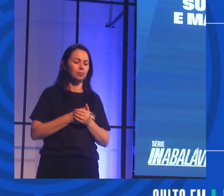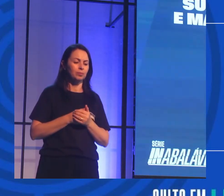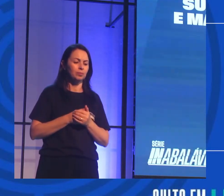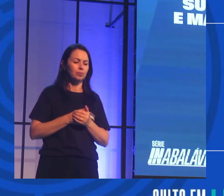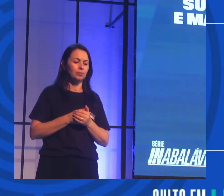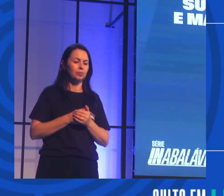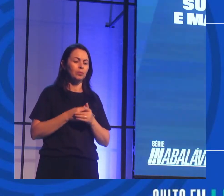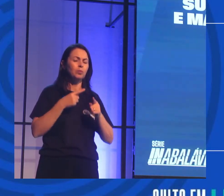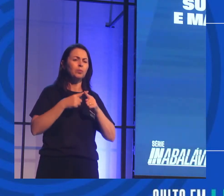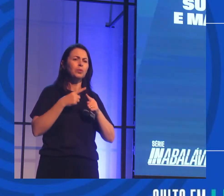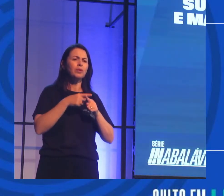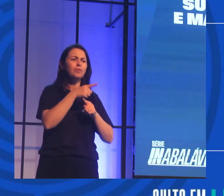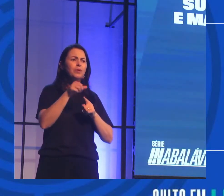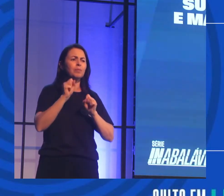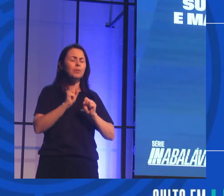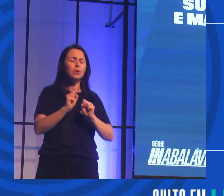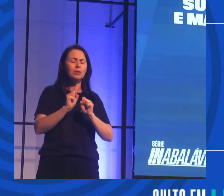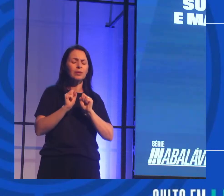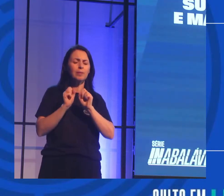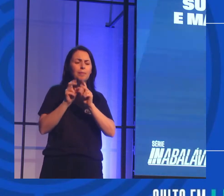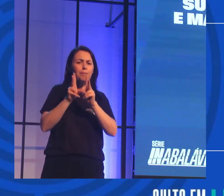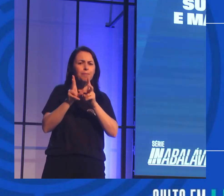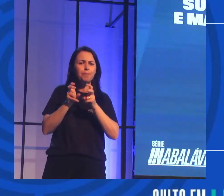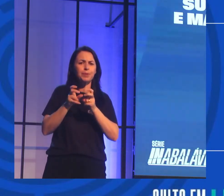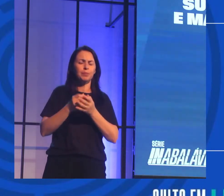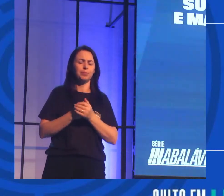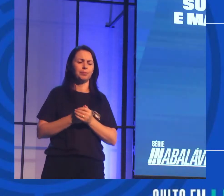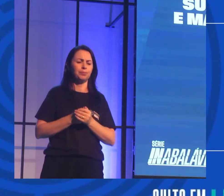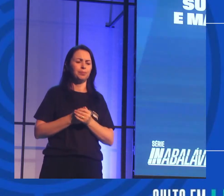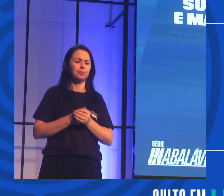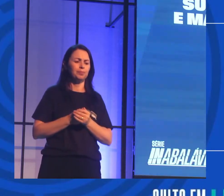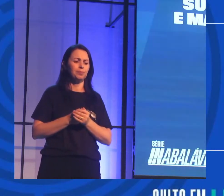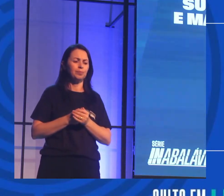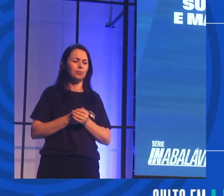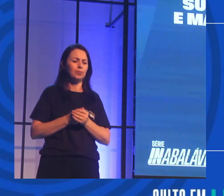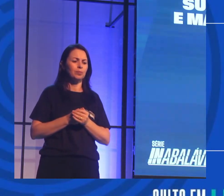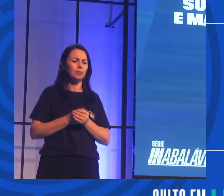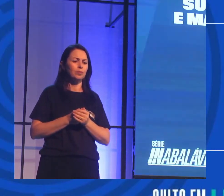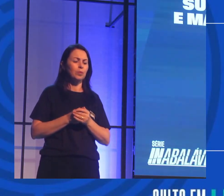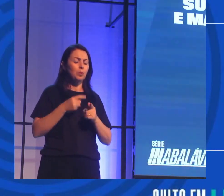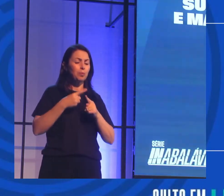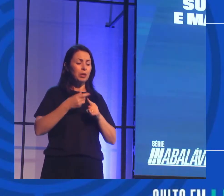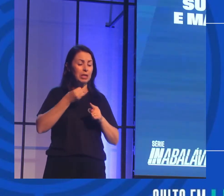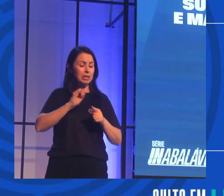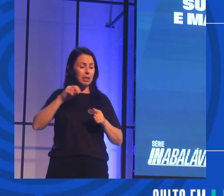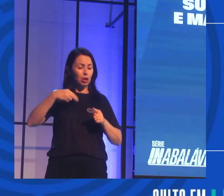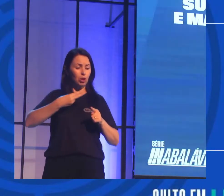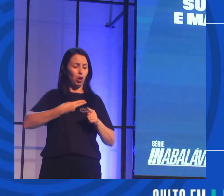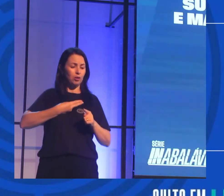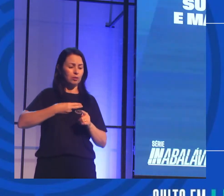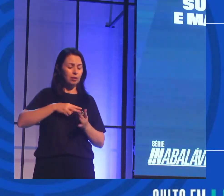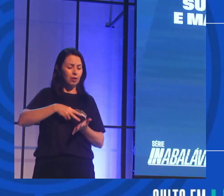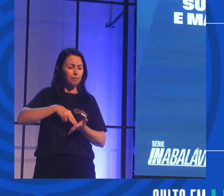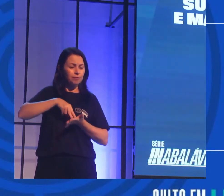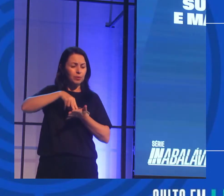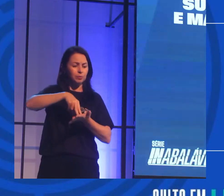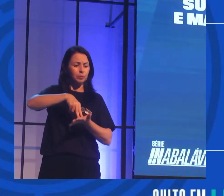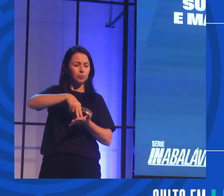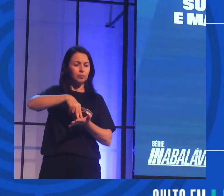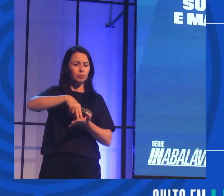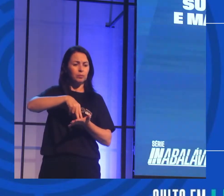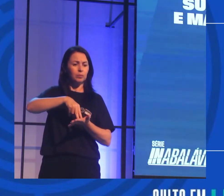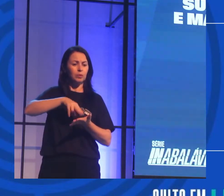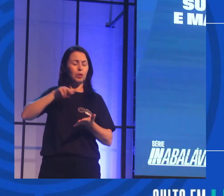é que você pudesse perceber isso, que quando permanecemos firmes, nós mantemos